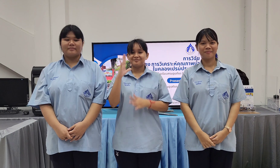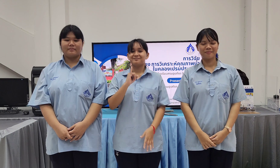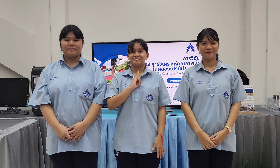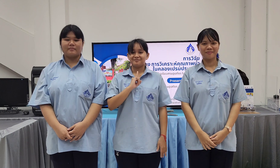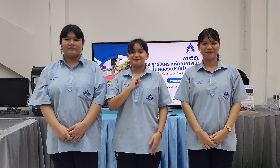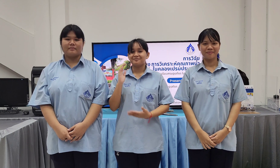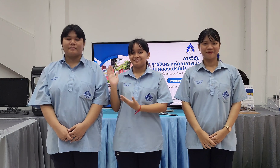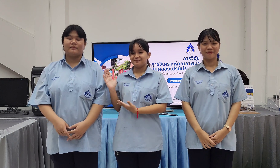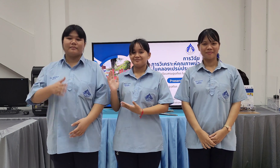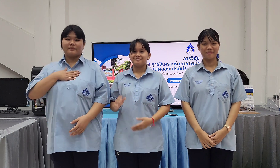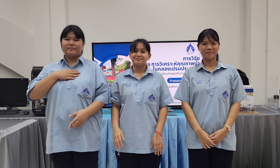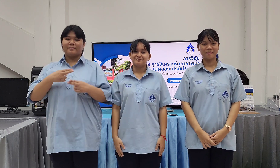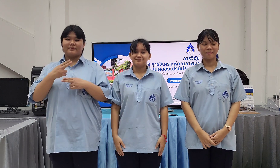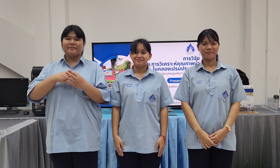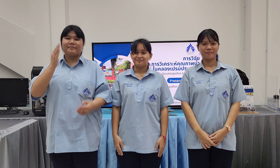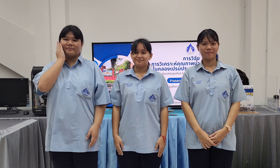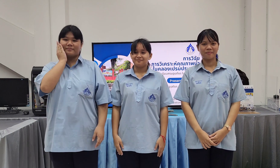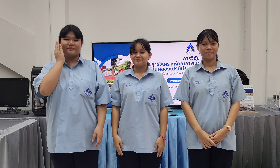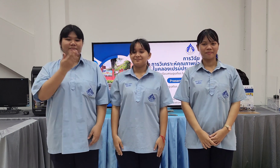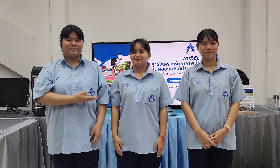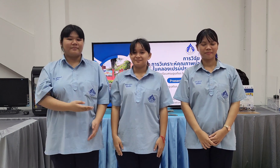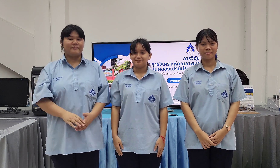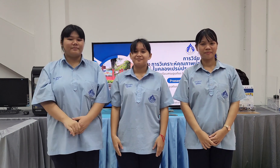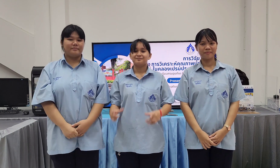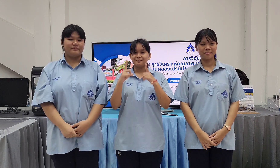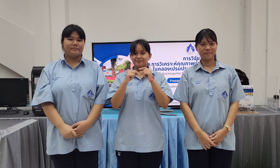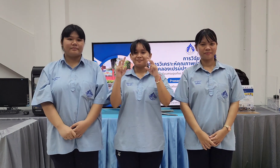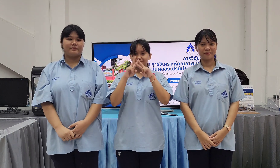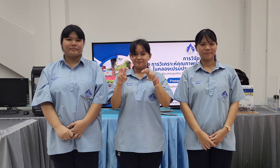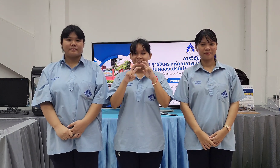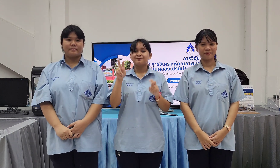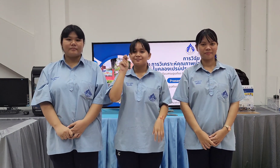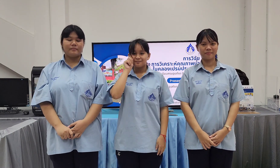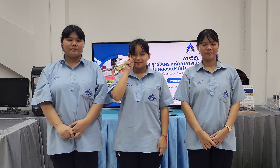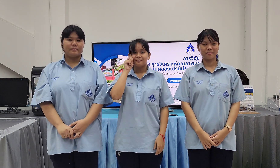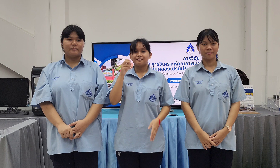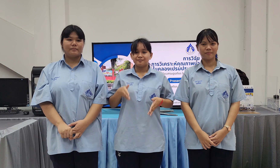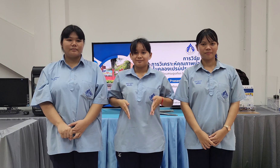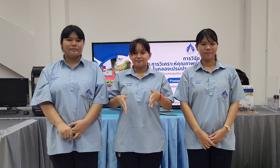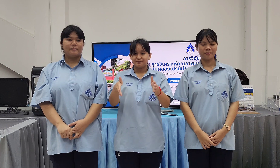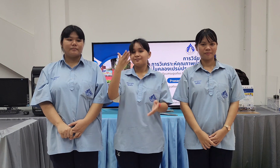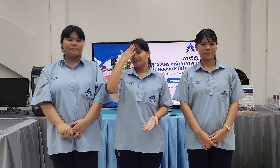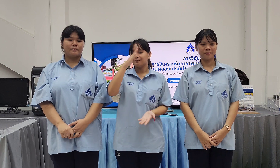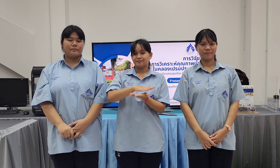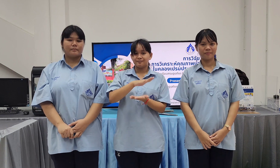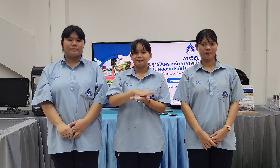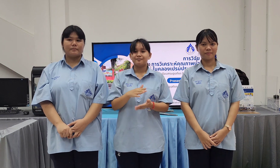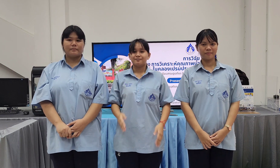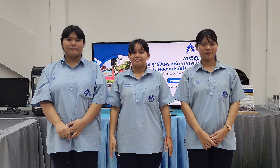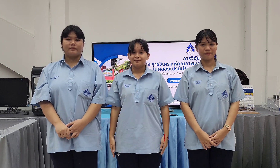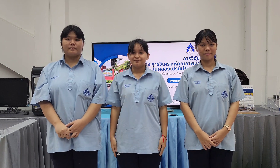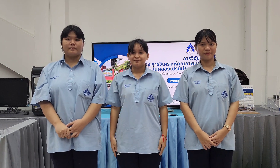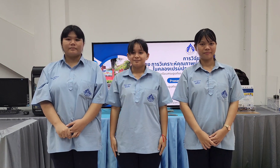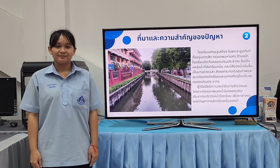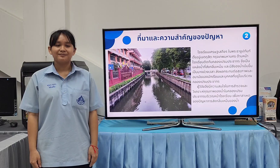กุลญาดาอินตะวันดิฉันนางสาวกวิตาสุขแสงจันทร์จะมานำเสนอการวิเคราะห์คุณภาพน้ำในคลองเพลง